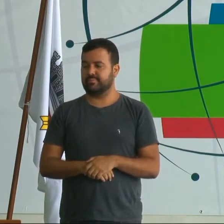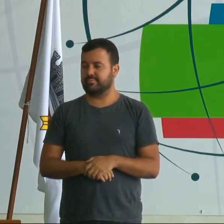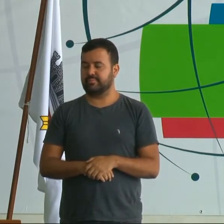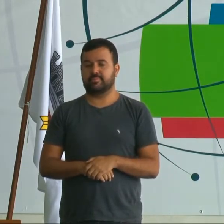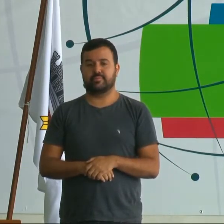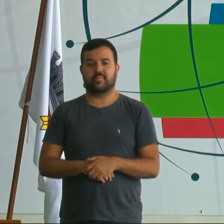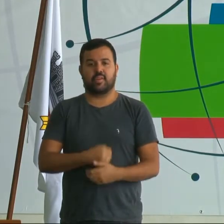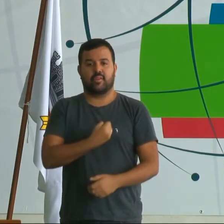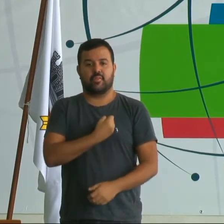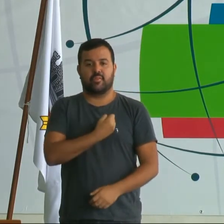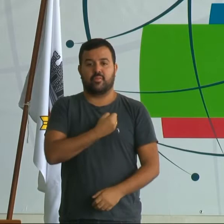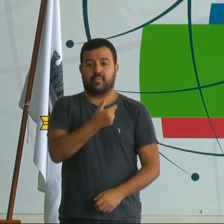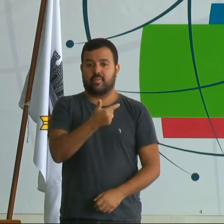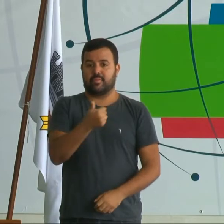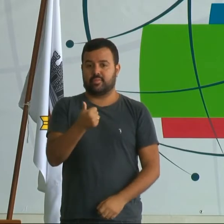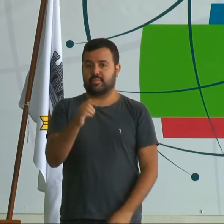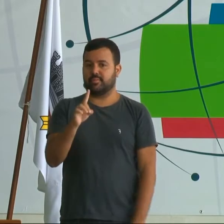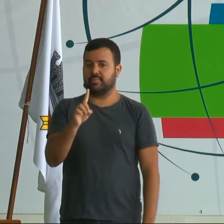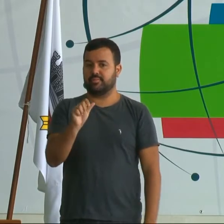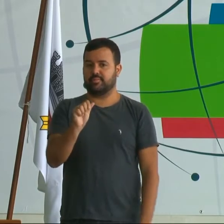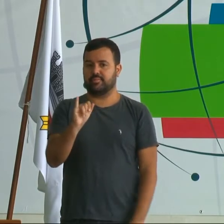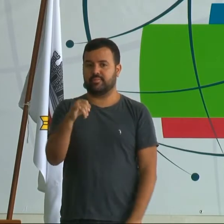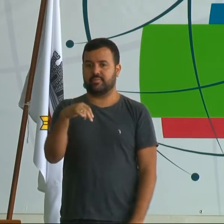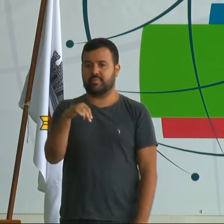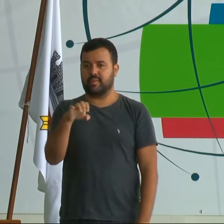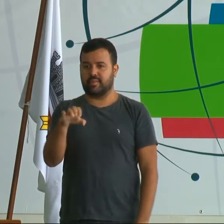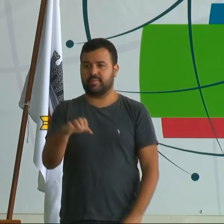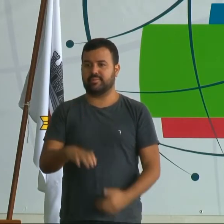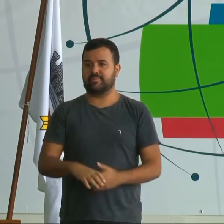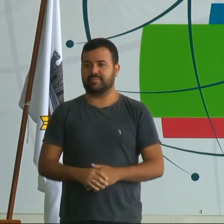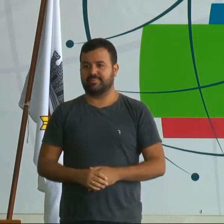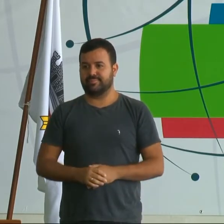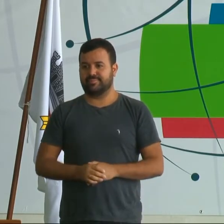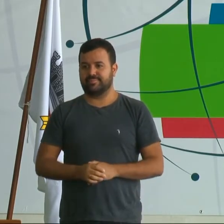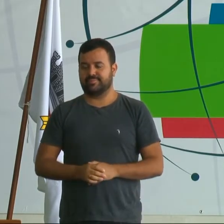Próximo é o número 21, Daiane Vieira Rezende.